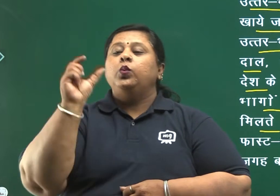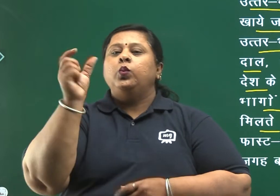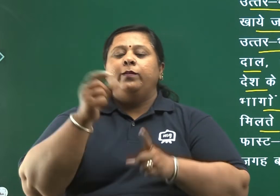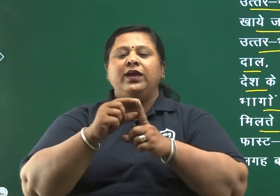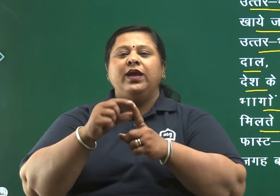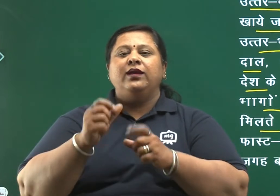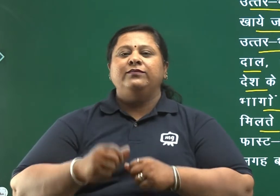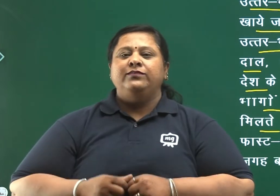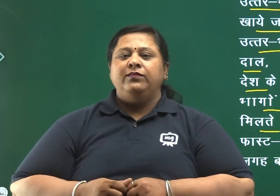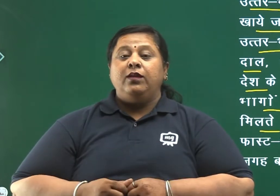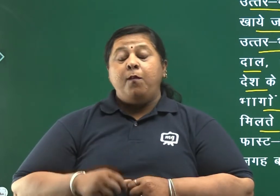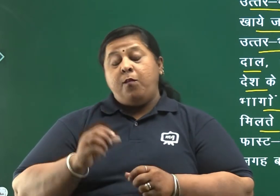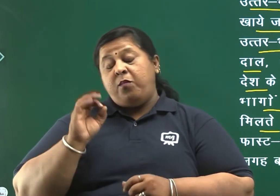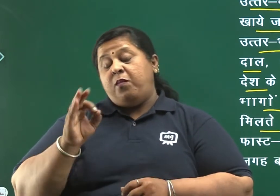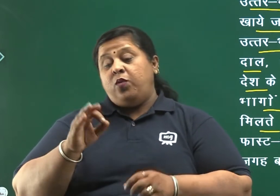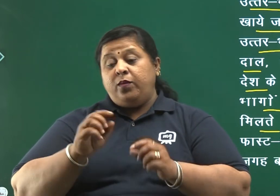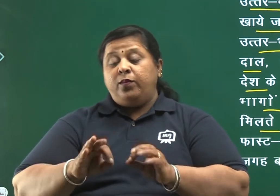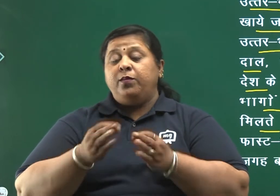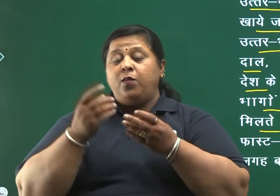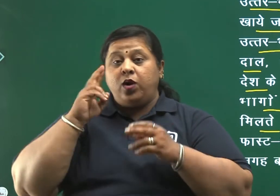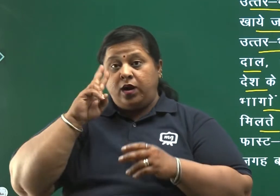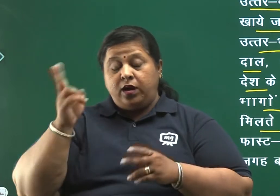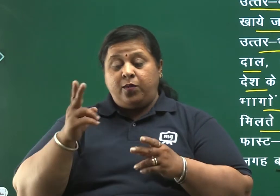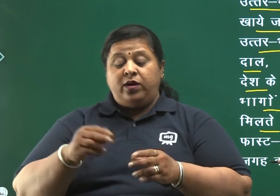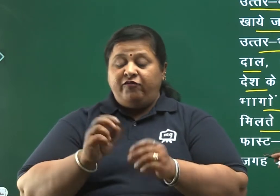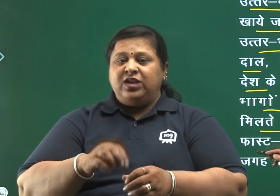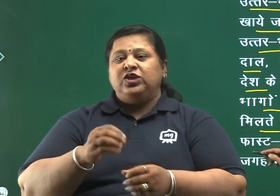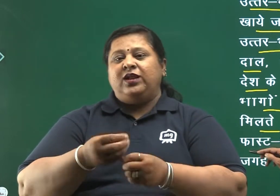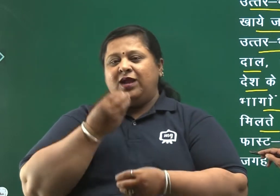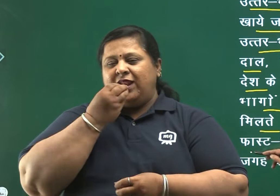के प्रमुख व्यंजन हैं।